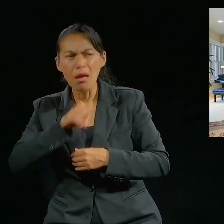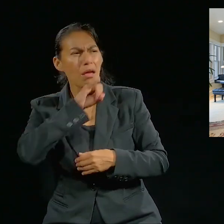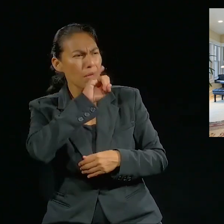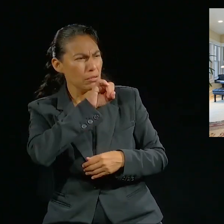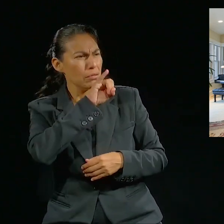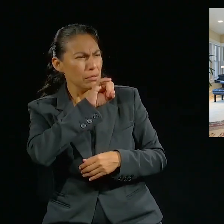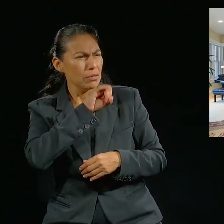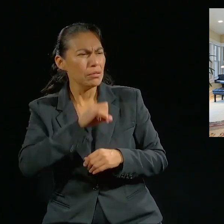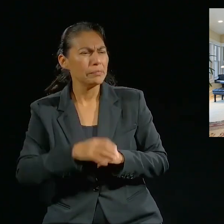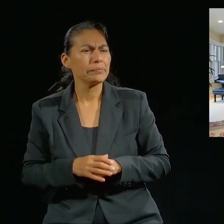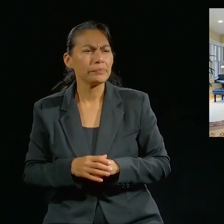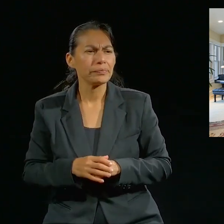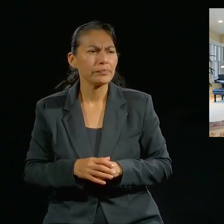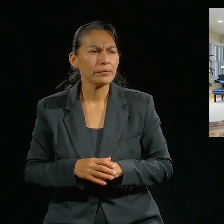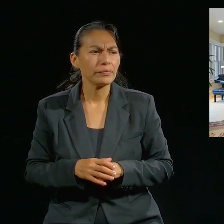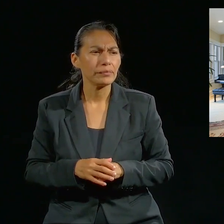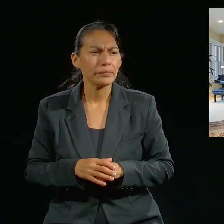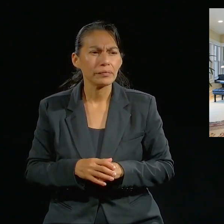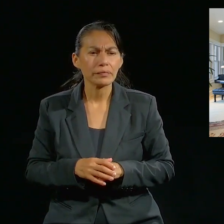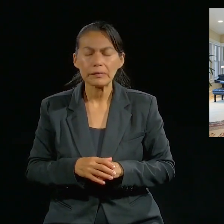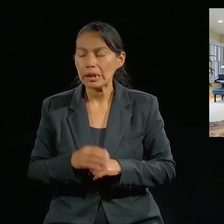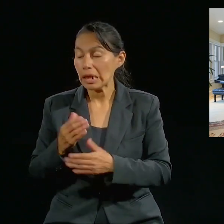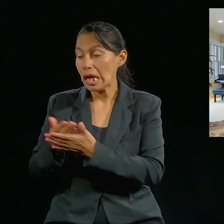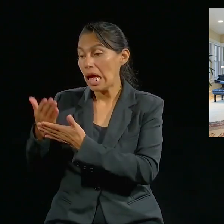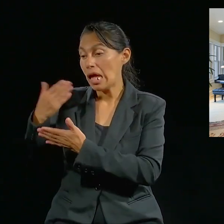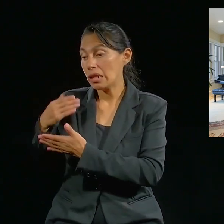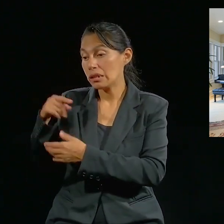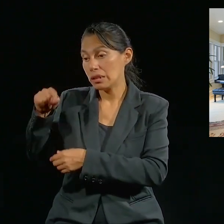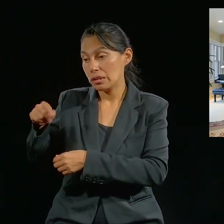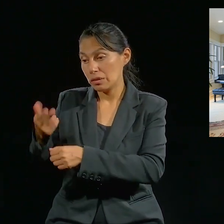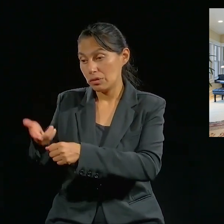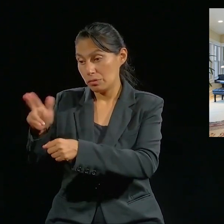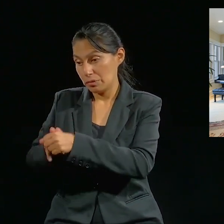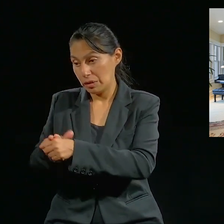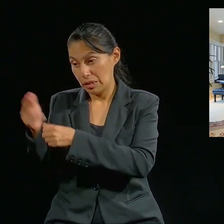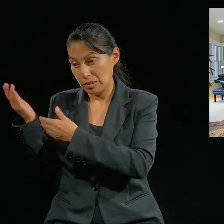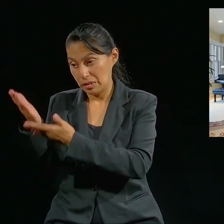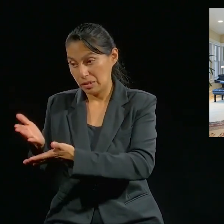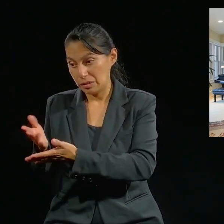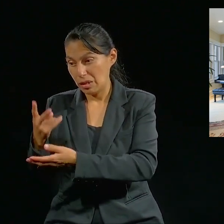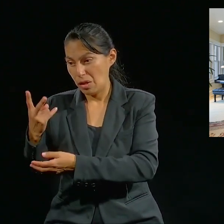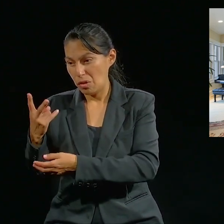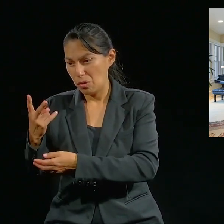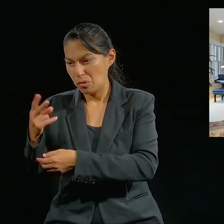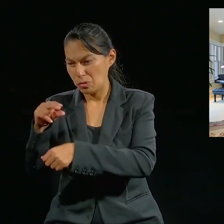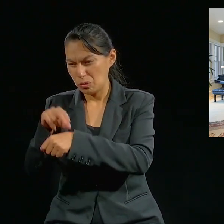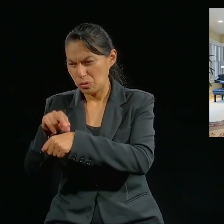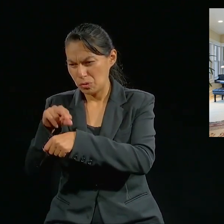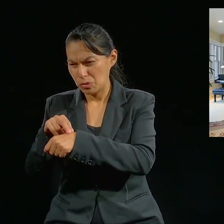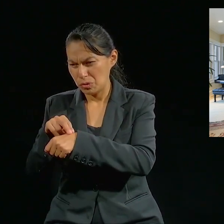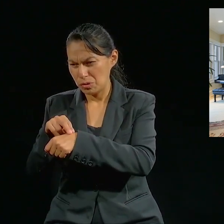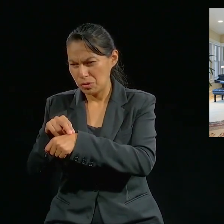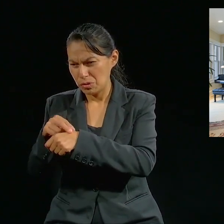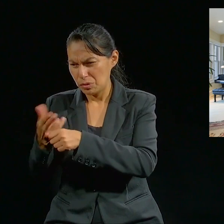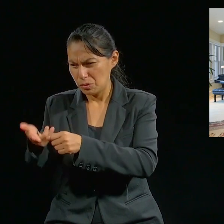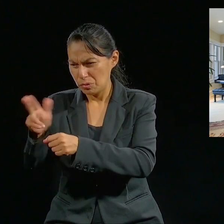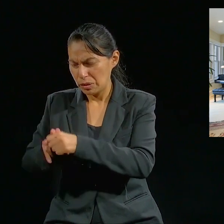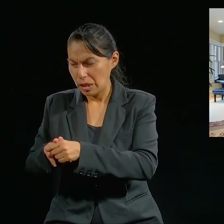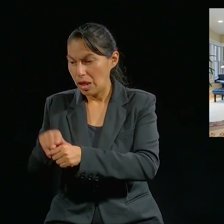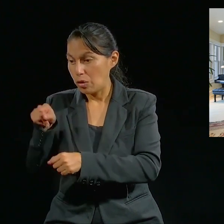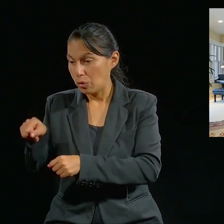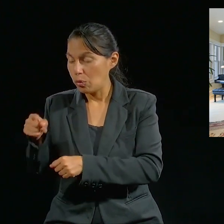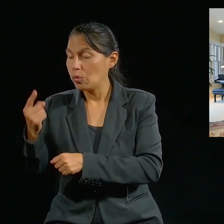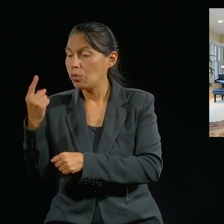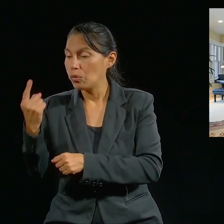y yo le dije sí y me dijo es que desde que llegaste al hospital todos comentan que hay dos médicos hospitalizados y uno de esos